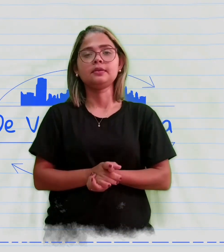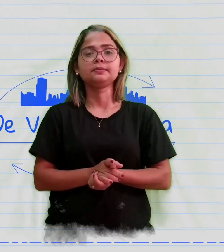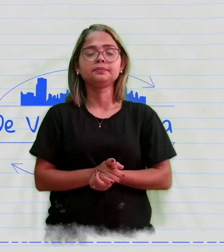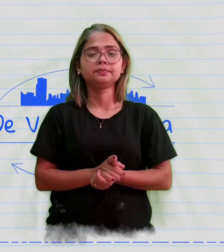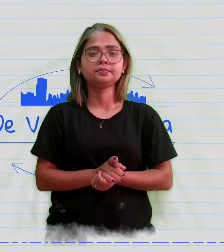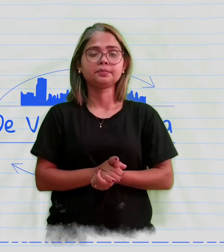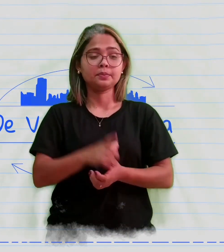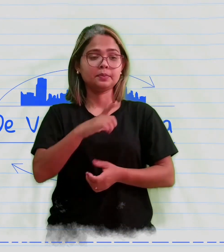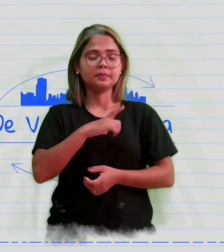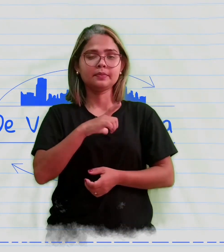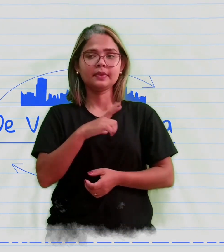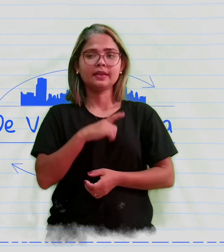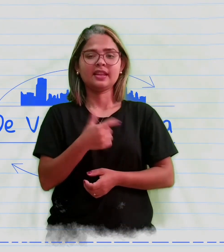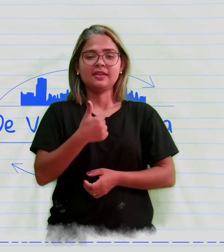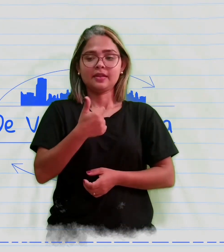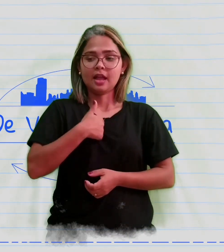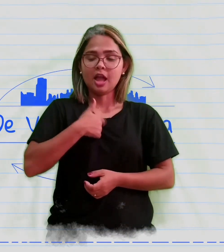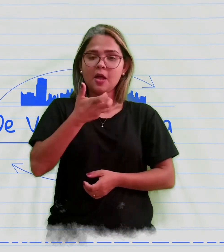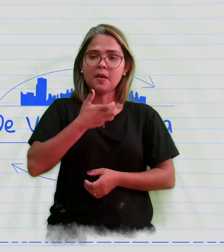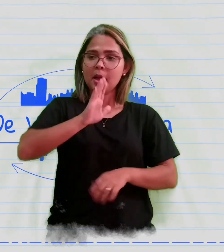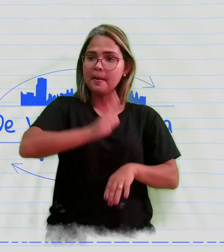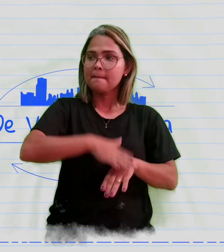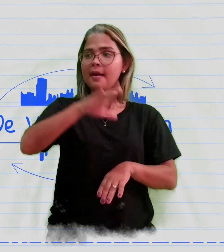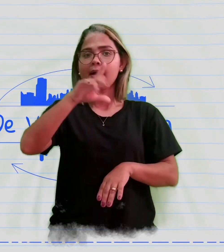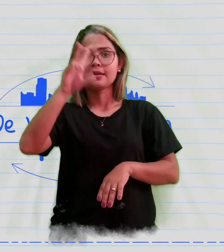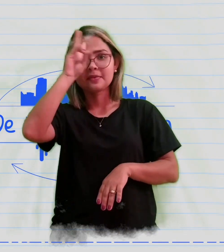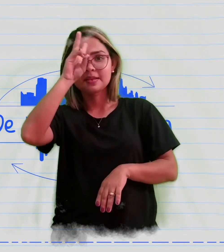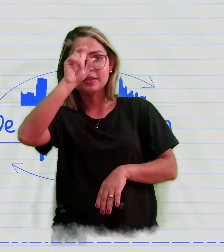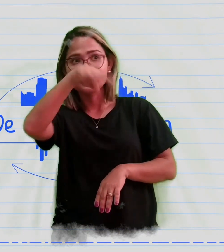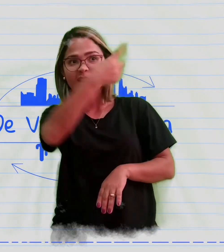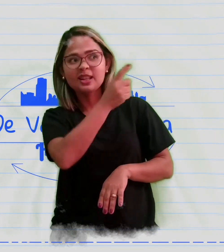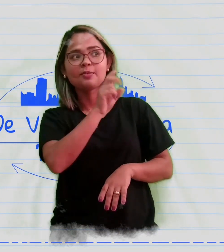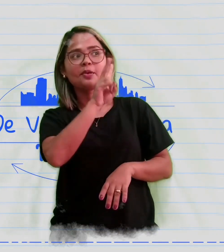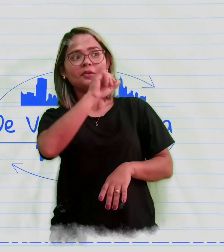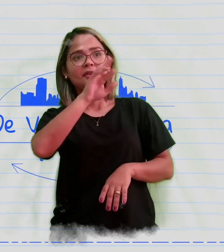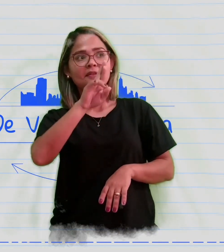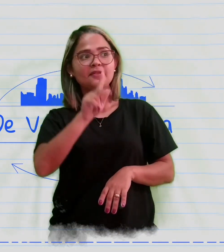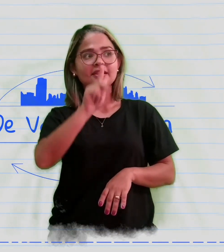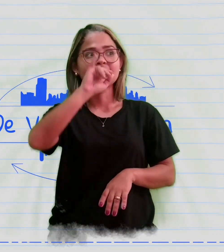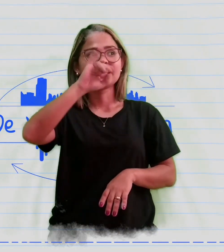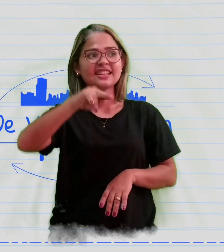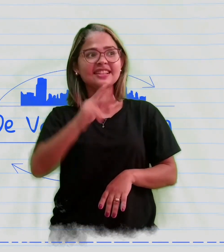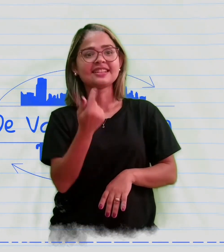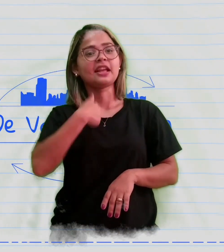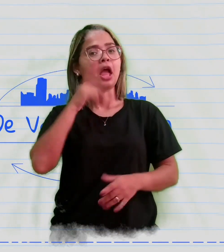deixou uma gotinha de, sim, quero mais, dá pra ter uma historinha ali depois, viu, Virgínia? Eu já tô aqui cobrando como ouvidora, representando todos